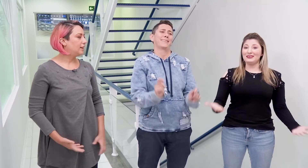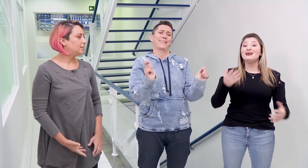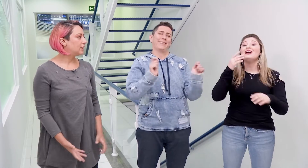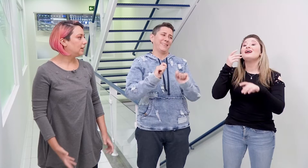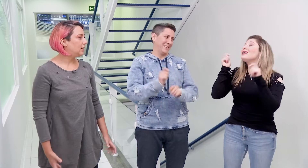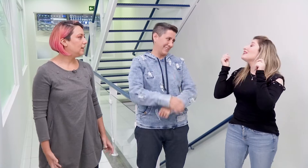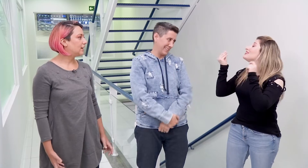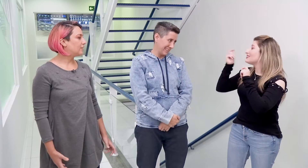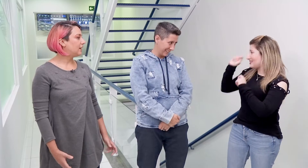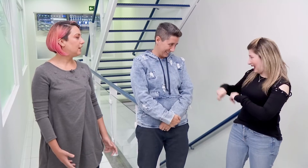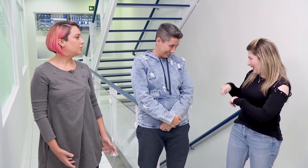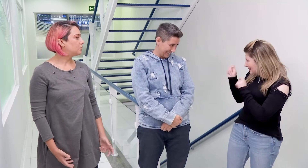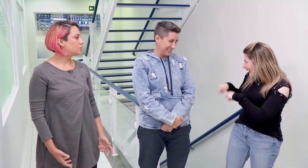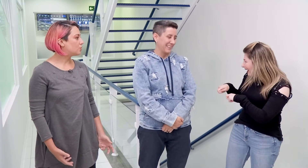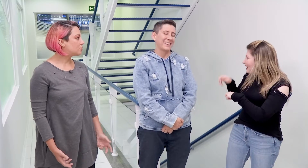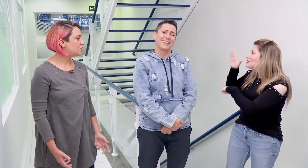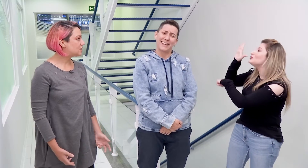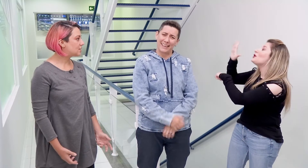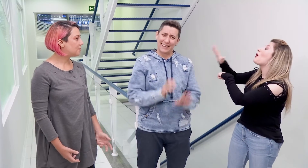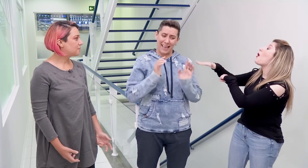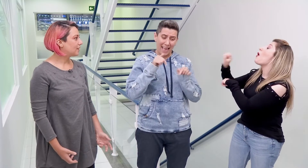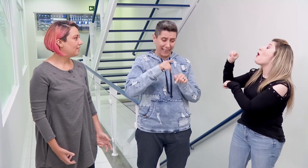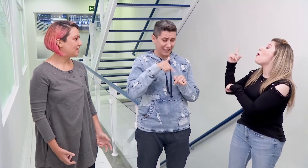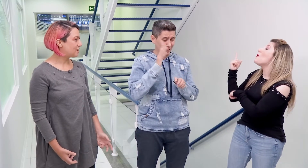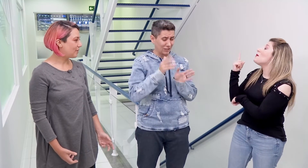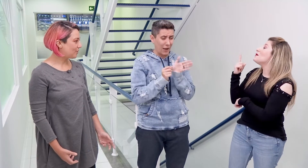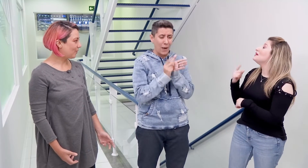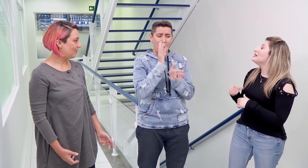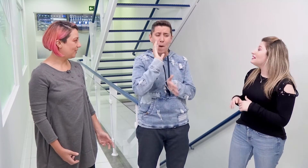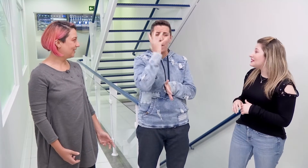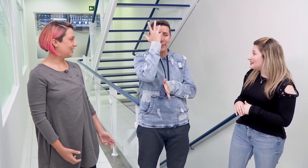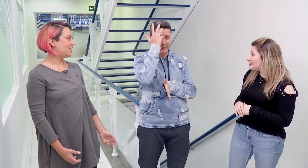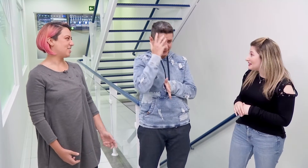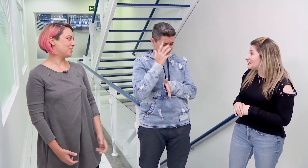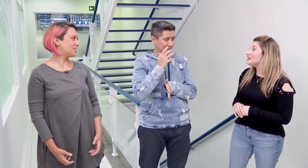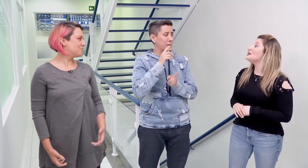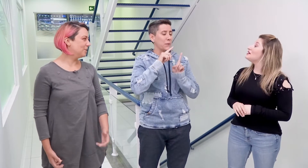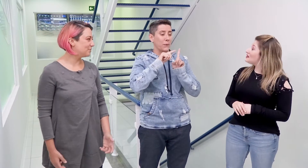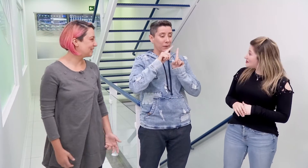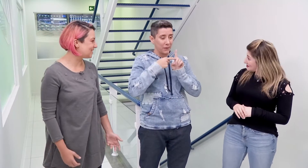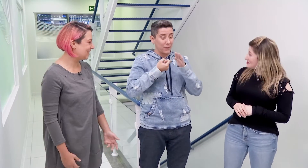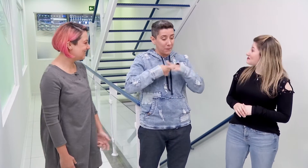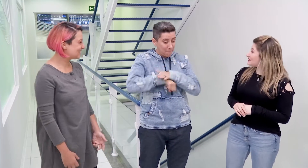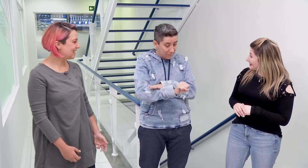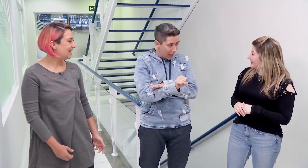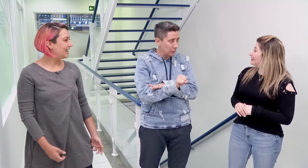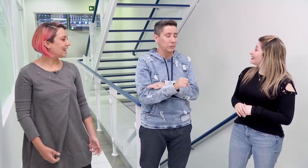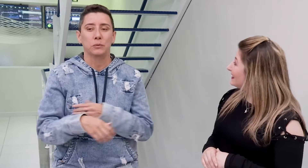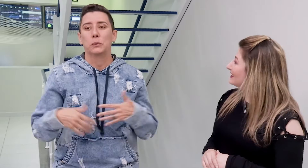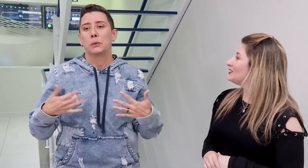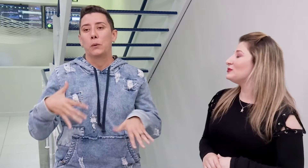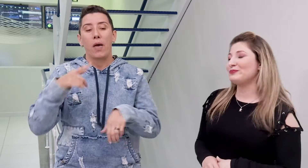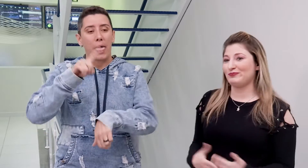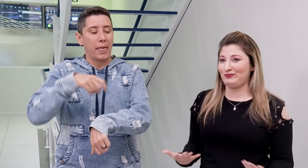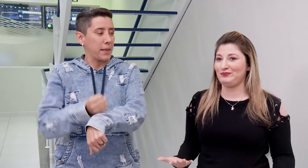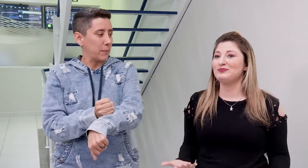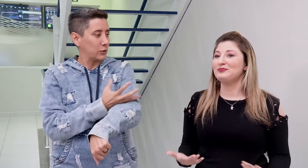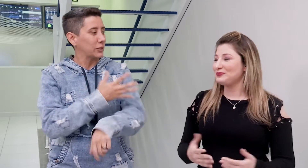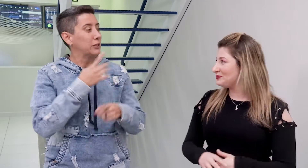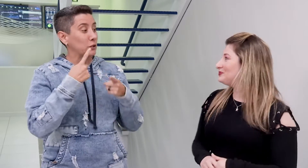na clínica, vai, né, no ginecologista, vai chamar o ICOM. Nossa, já aconteceu muitas vezes. Grávida, parto,